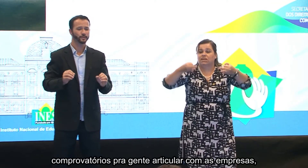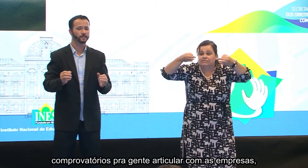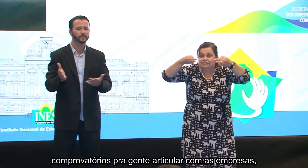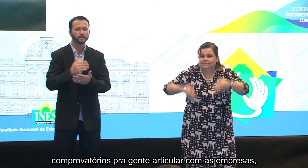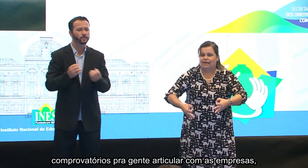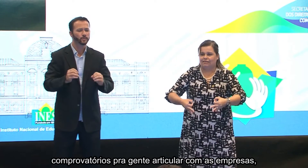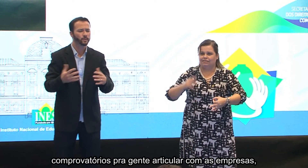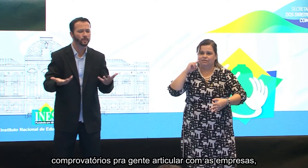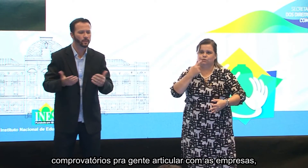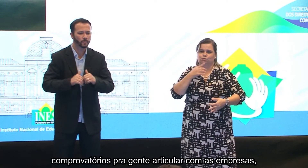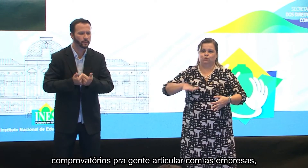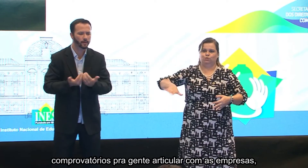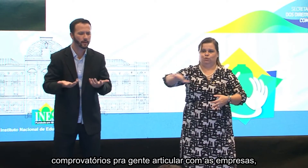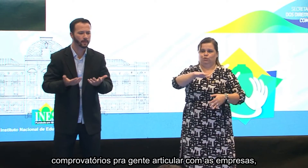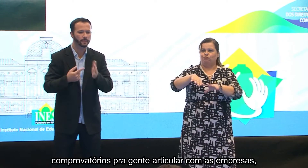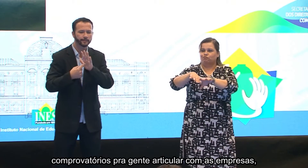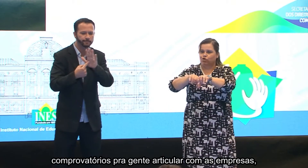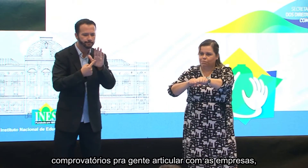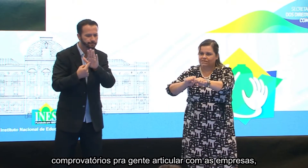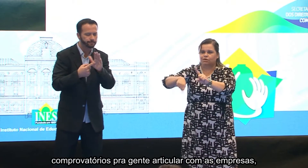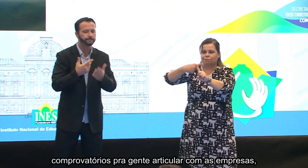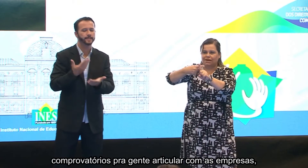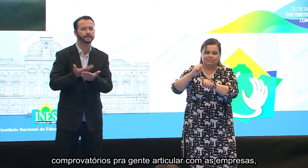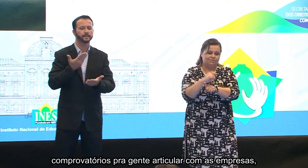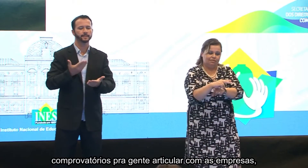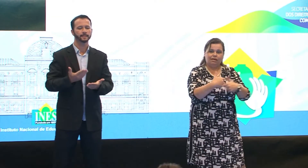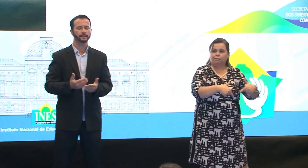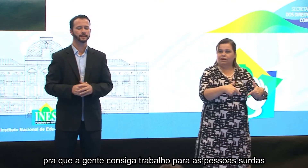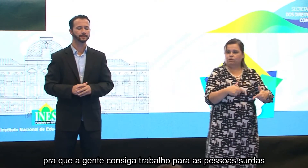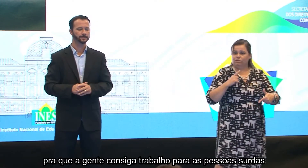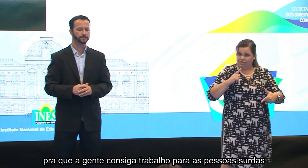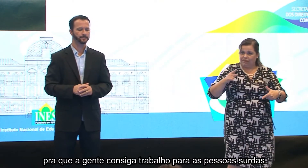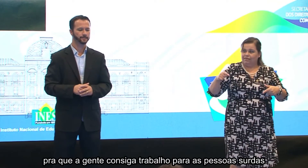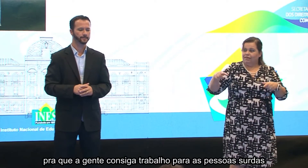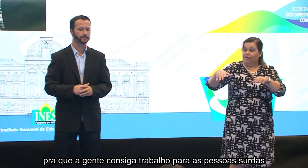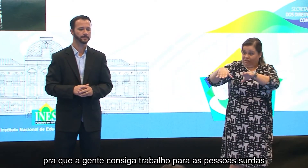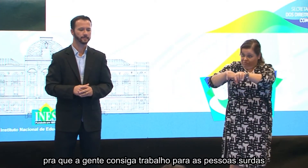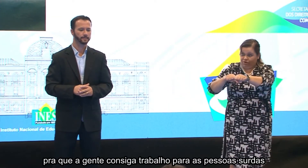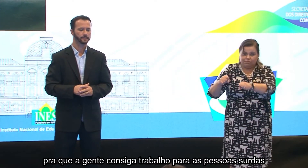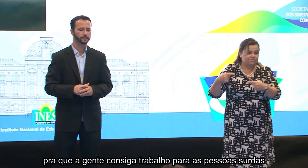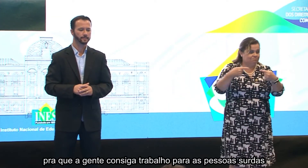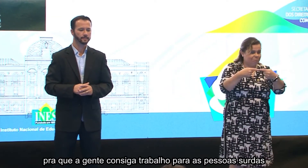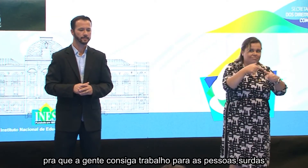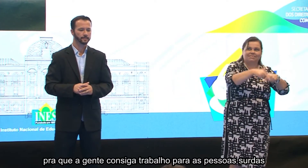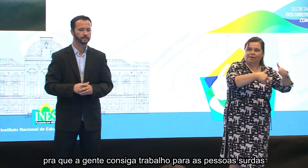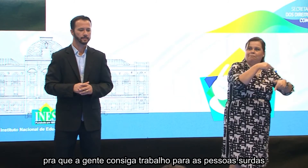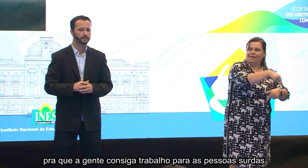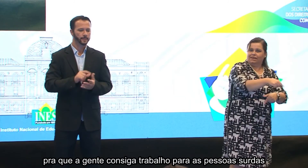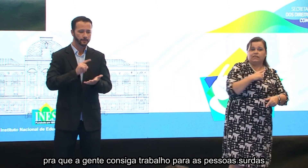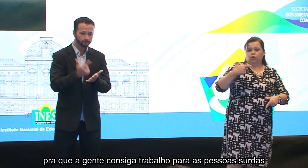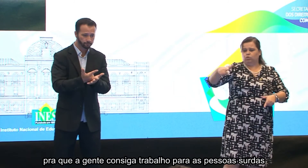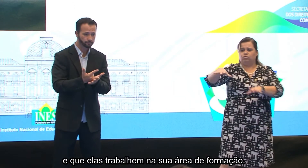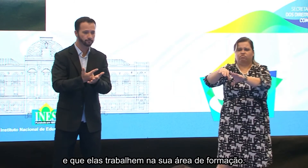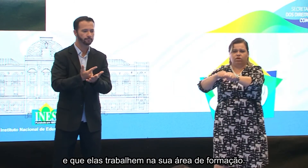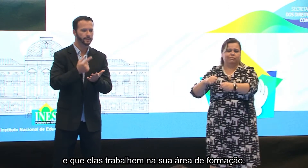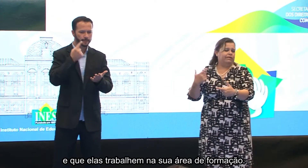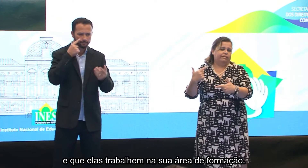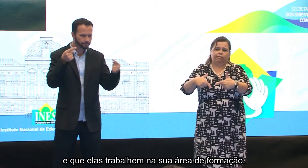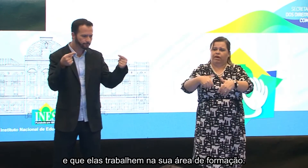comprovatórios para que a gente consiga articular com as empresas, para que a gente consiga trabalho para as pessoas surdas e que elas trabalhem na